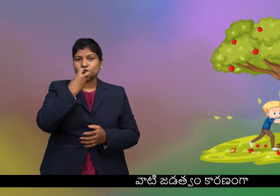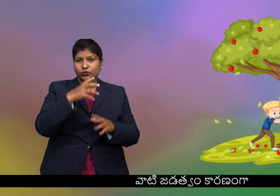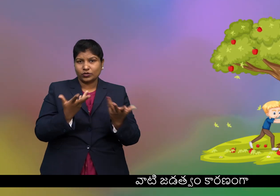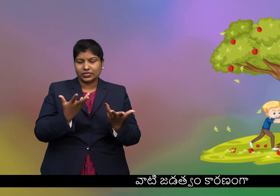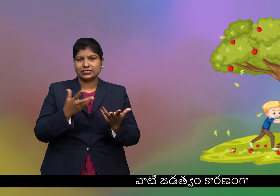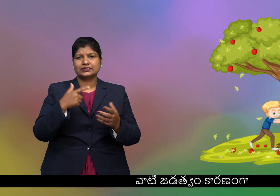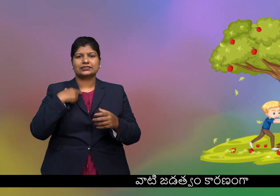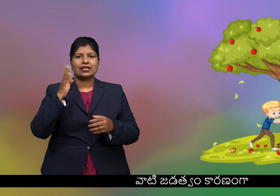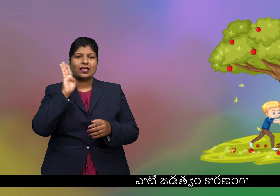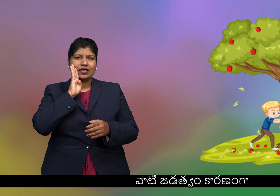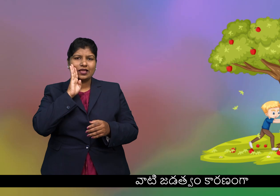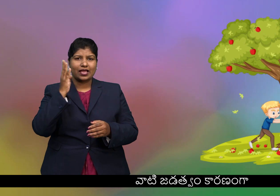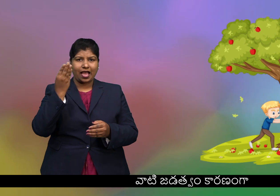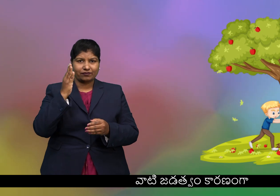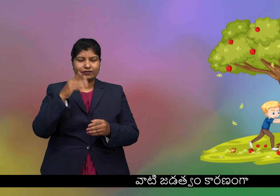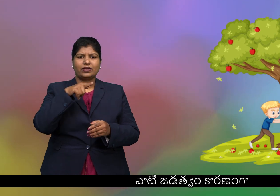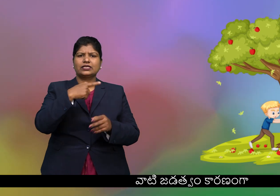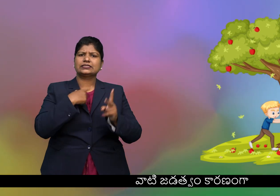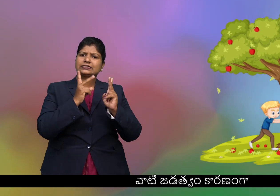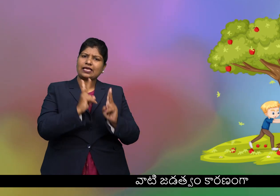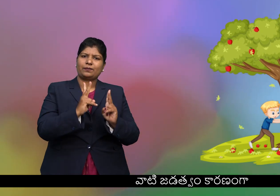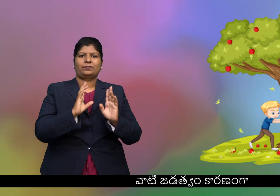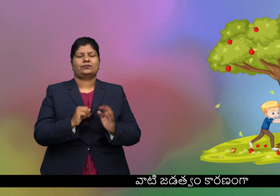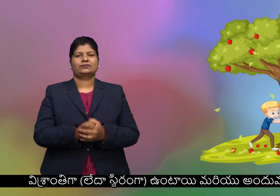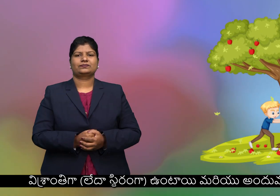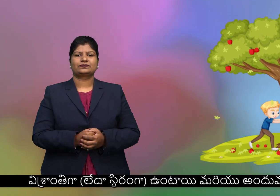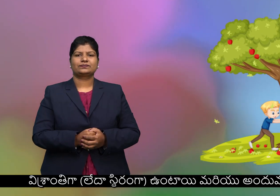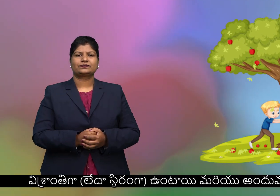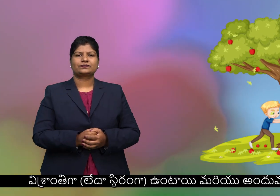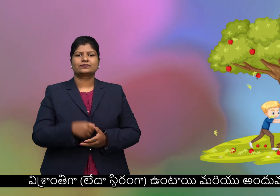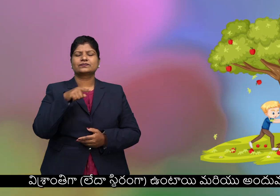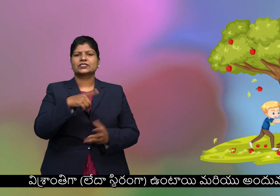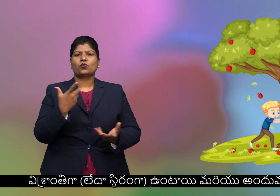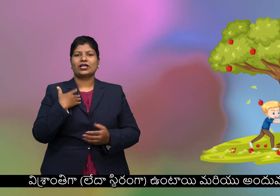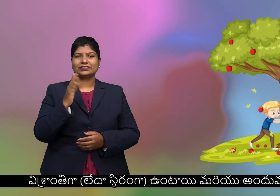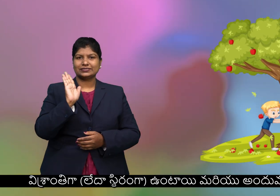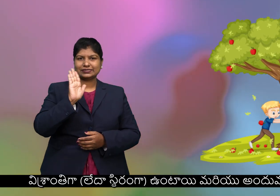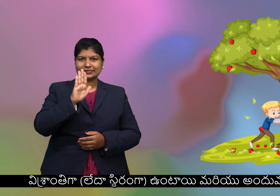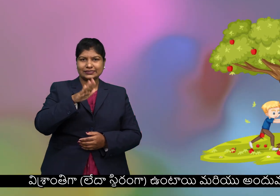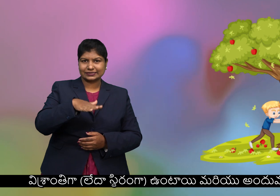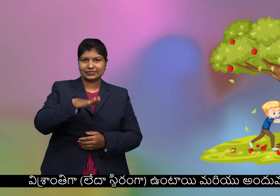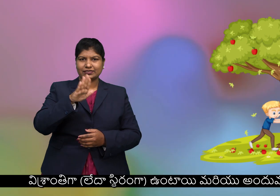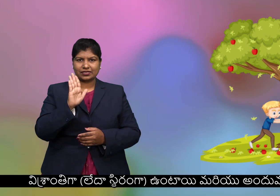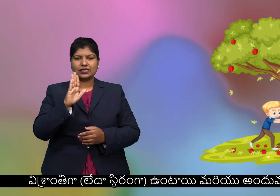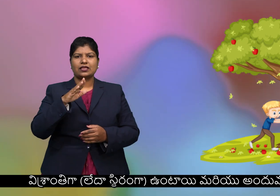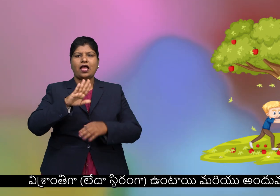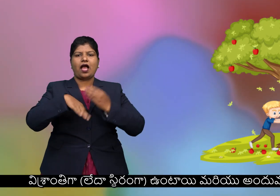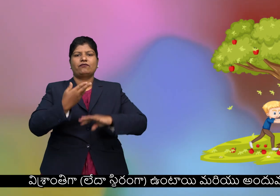వాటి జడత్వం కారణంగా విశ్రాంతిగా లేదా స్థిరంగా ఉంటాయి మరియు